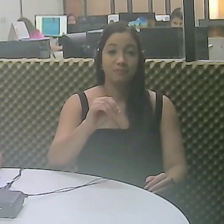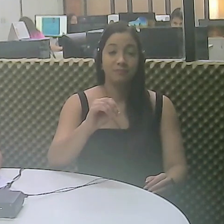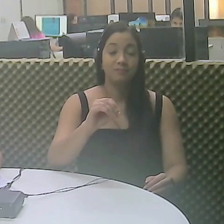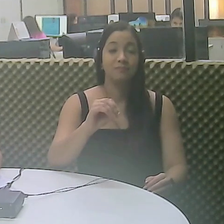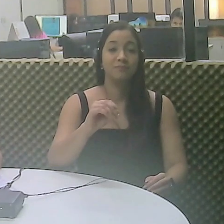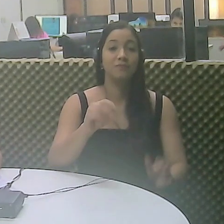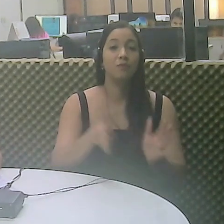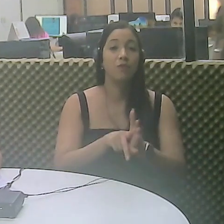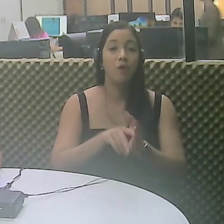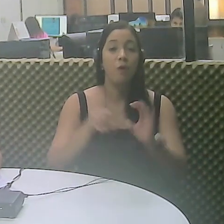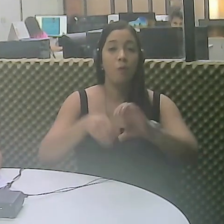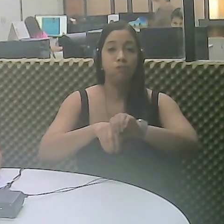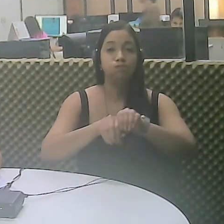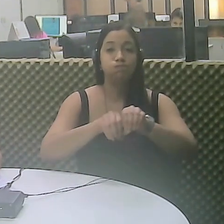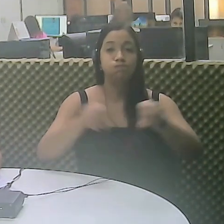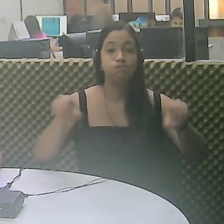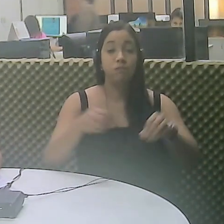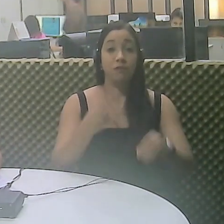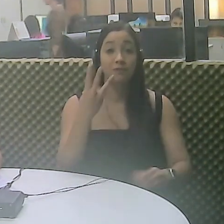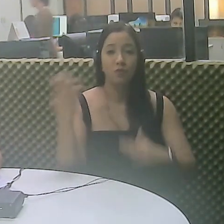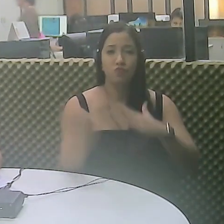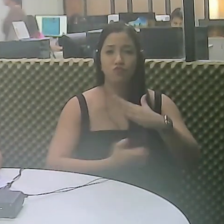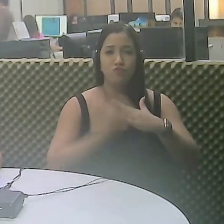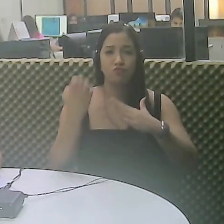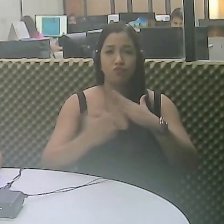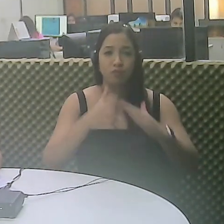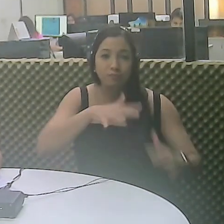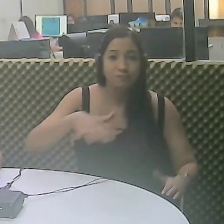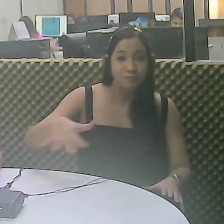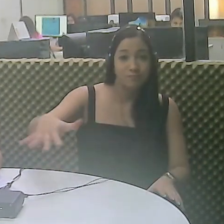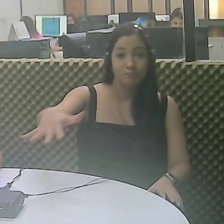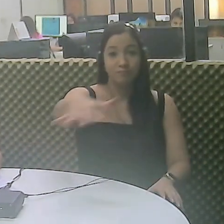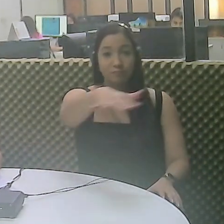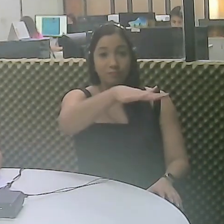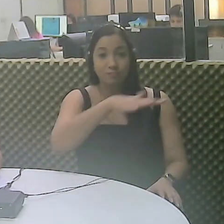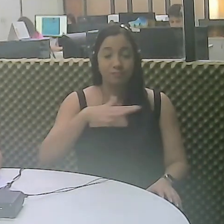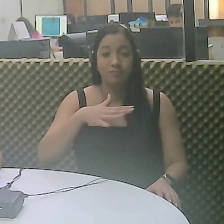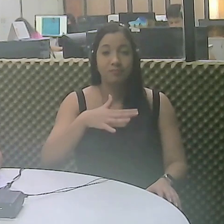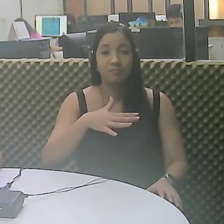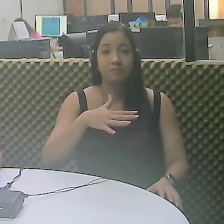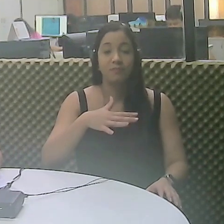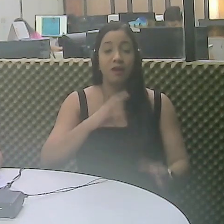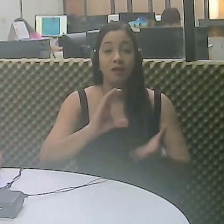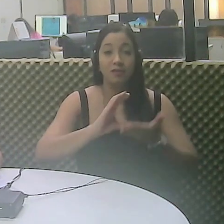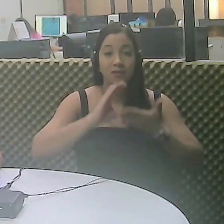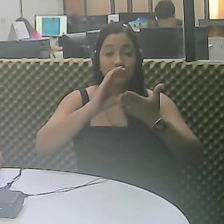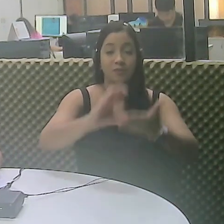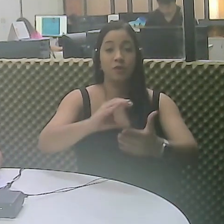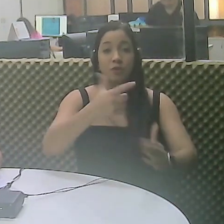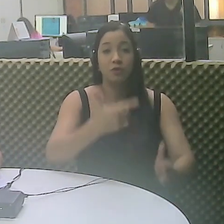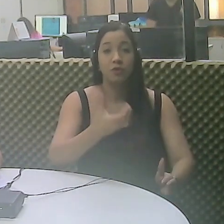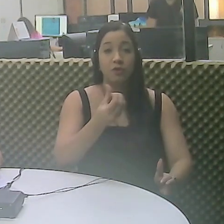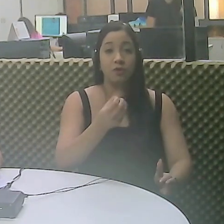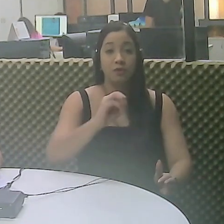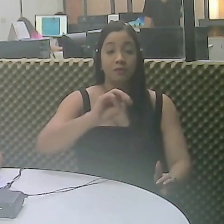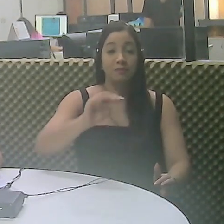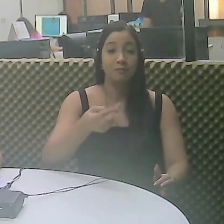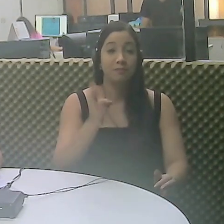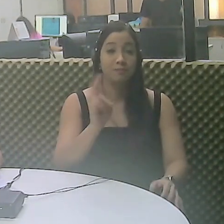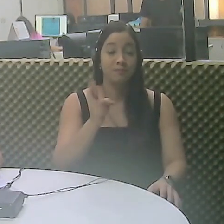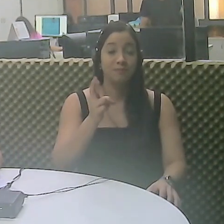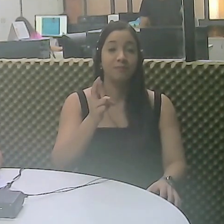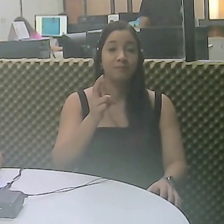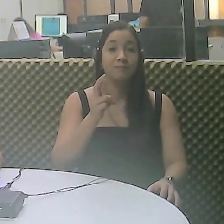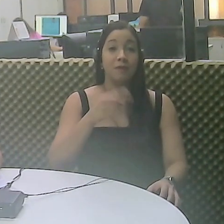por tubulações para 3 grandes empresas que ocuparão a área. A previsão inicial de investimento chega a R$ 260 milhões,